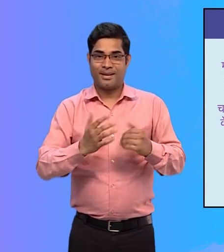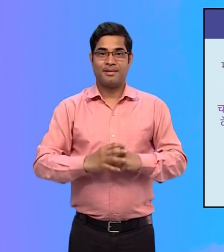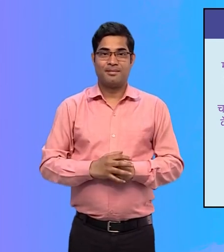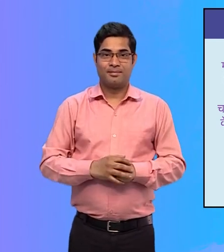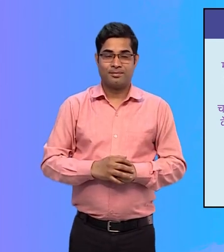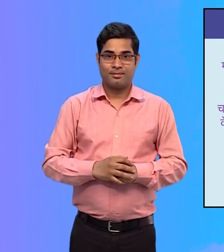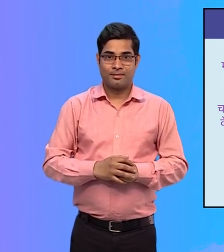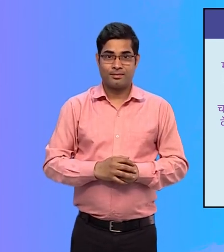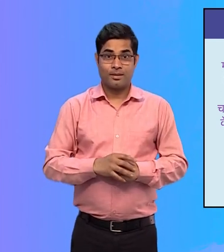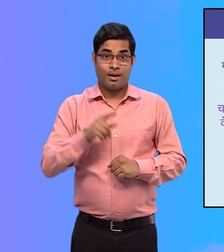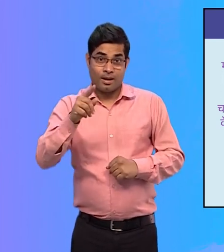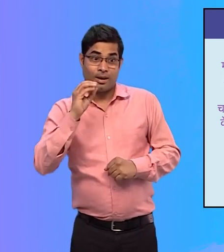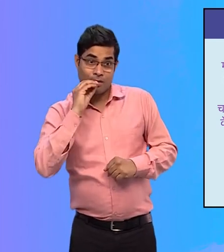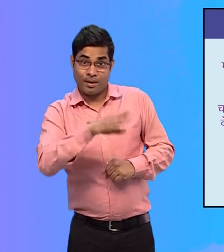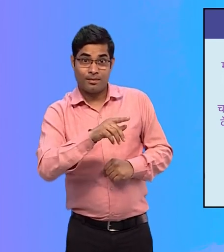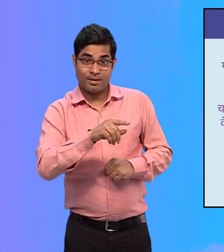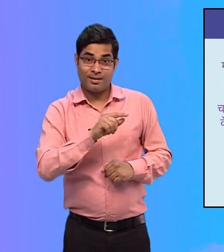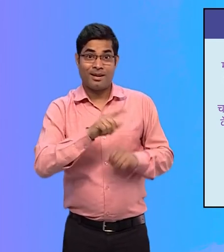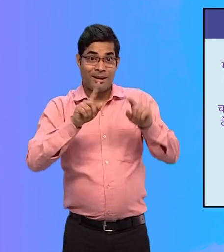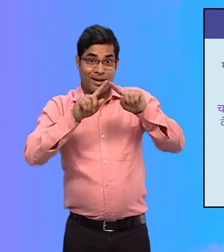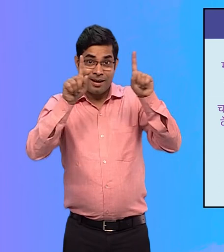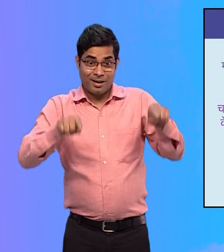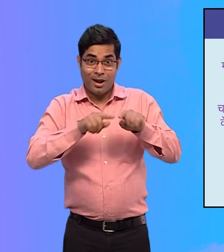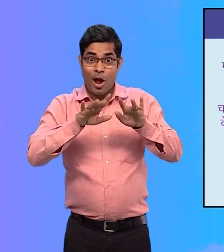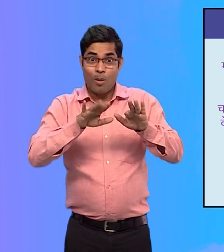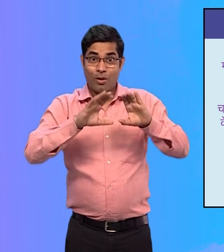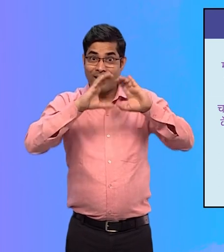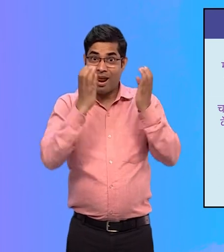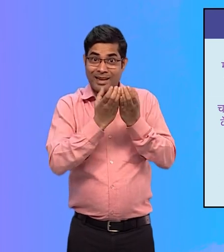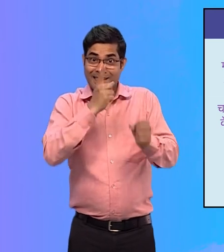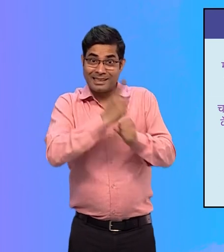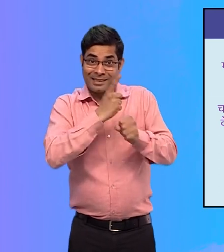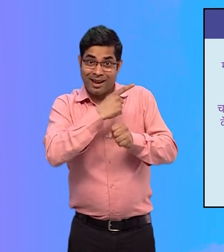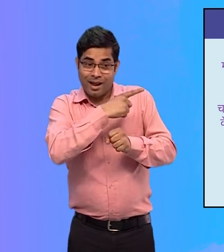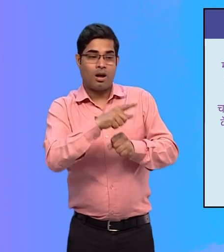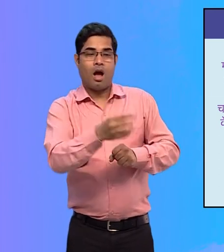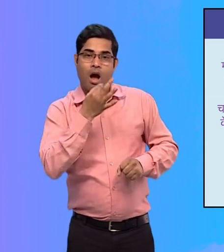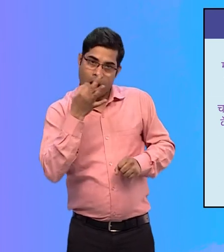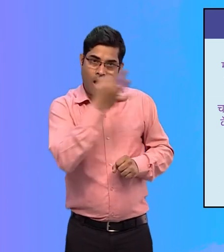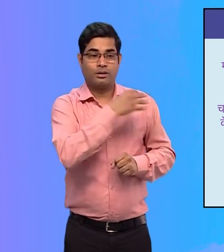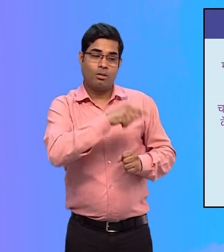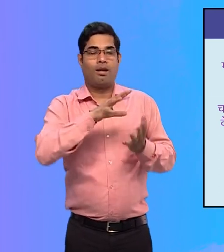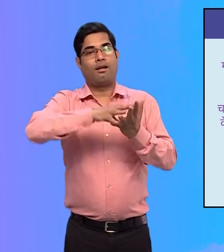थे और उनके बारे में अपने कंप्यूटर की शिक्षिका से जानने के लिए कहा